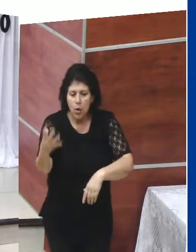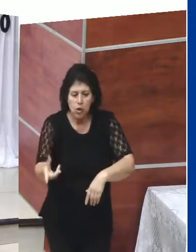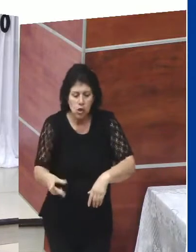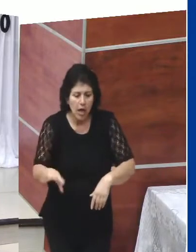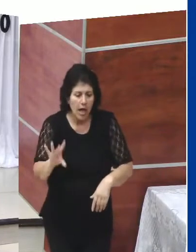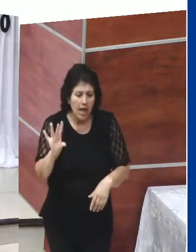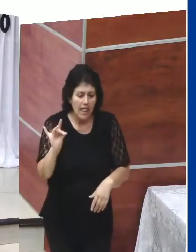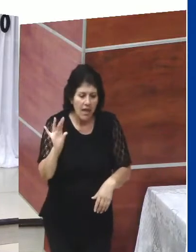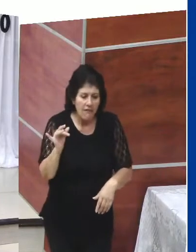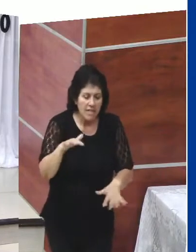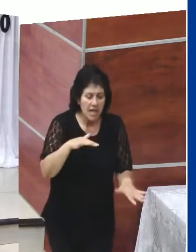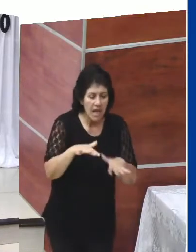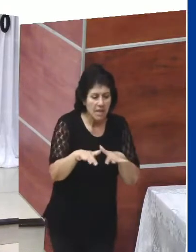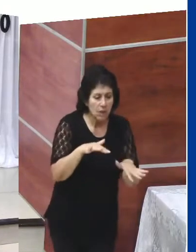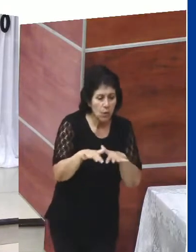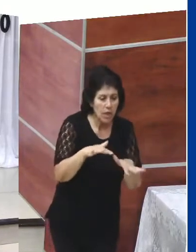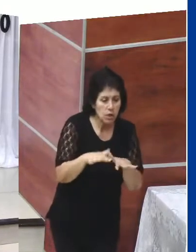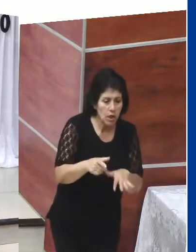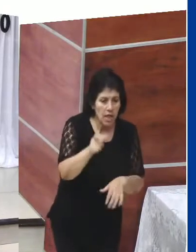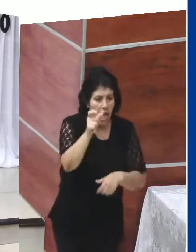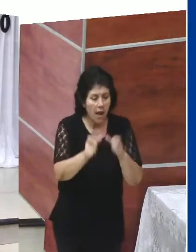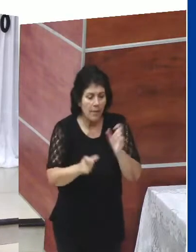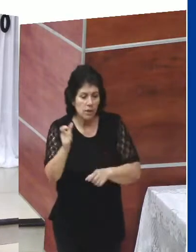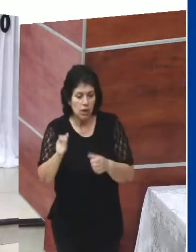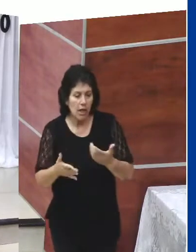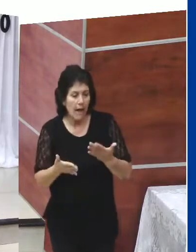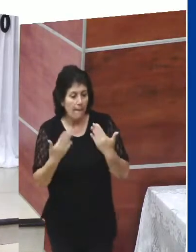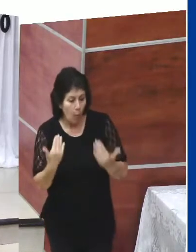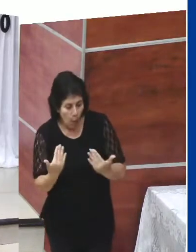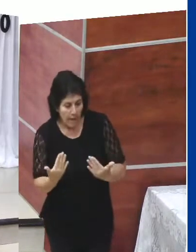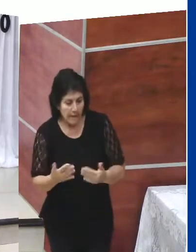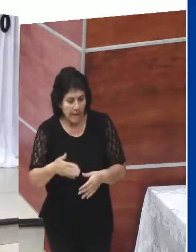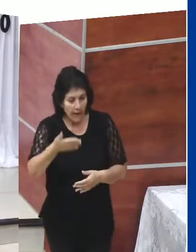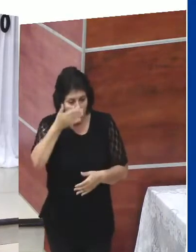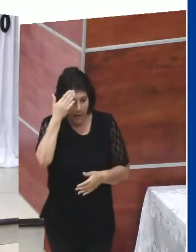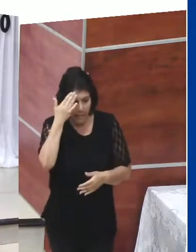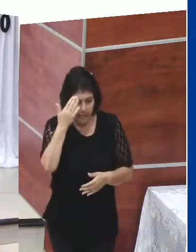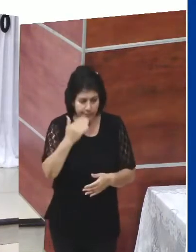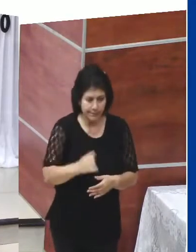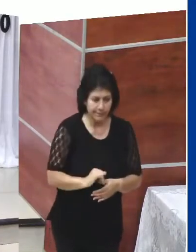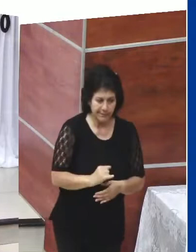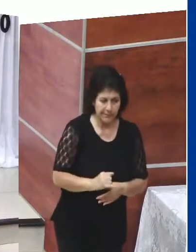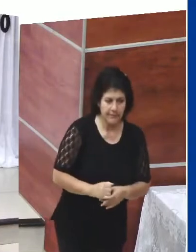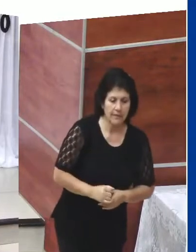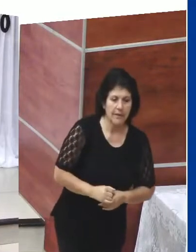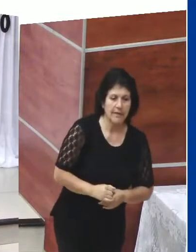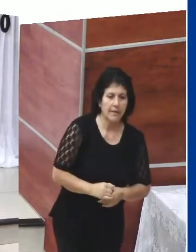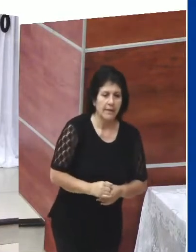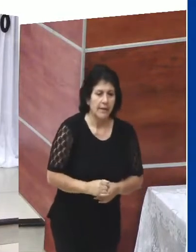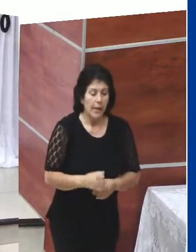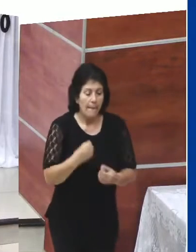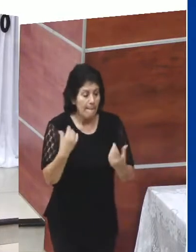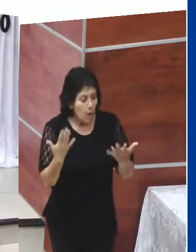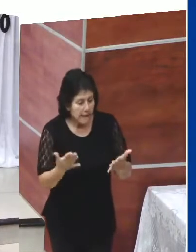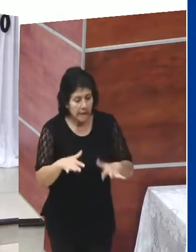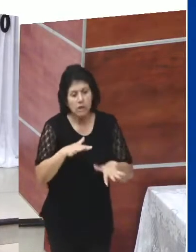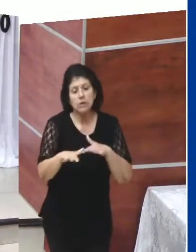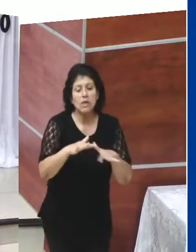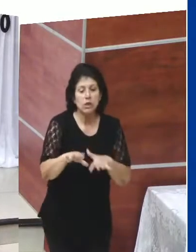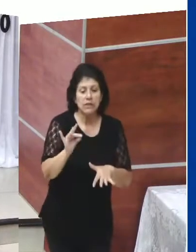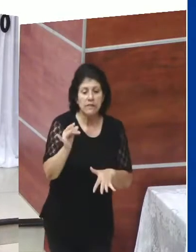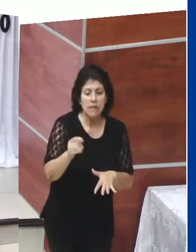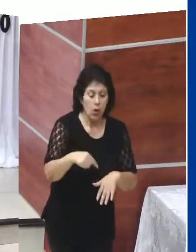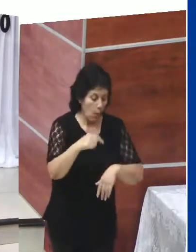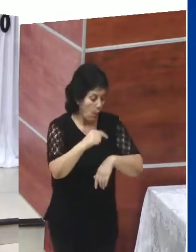sea la situación de la otra persona, porque puede ser que esté enfermo, puede ser que esté con una crisis, o pueden ser momentos lindos